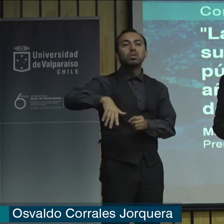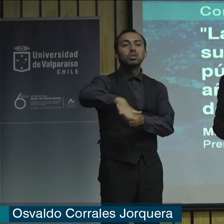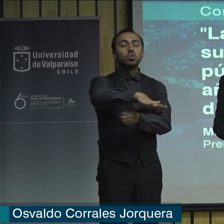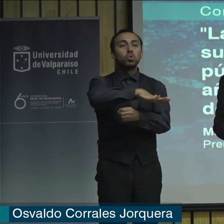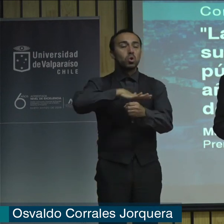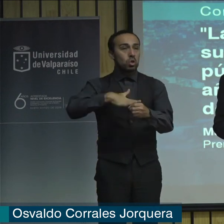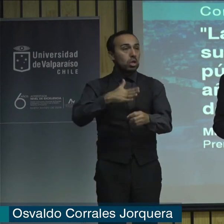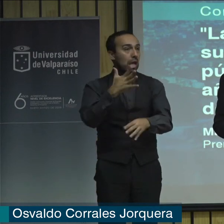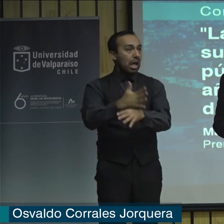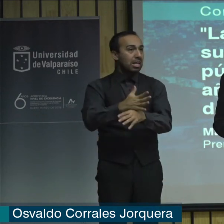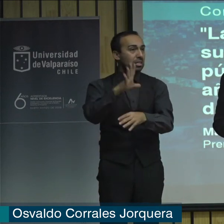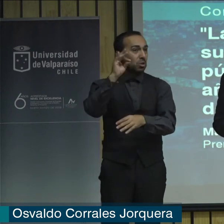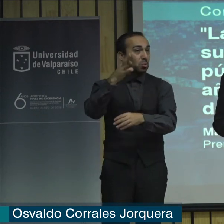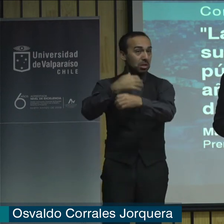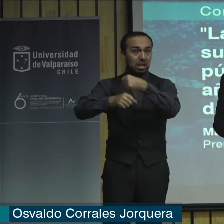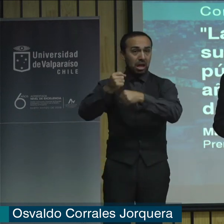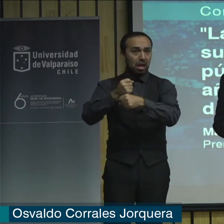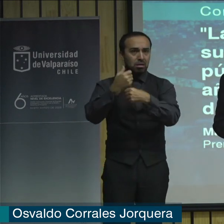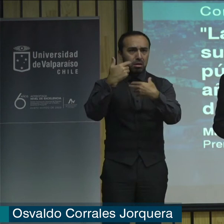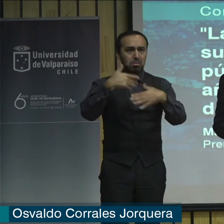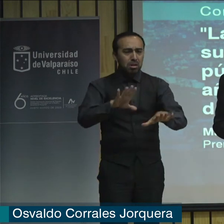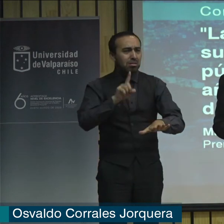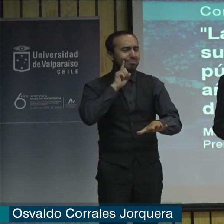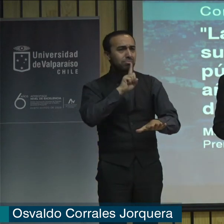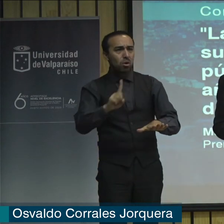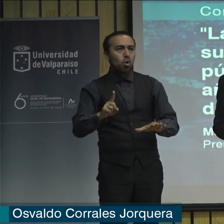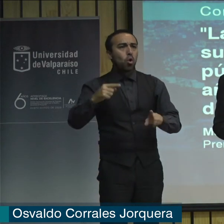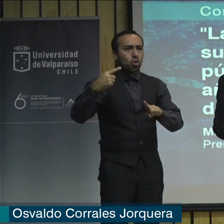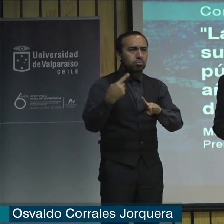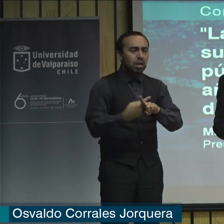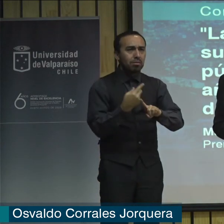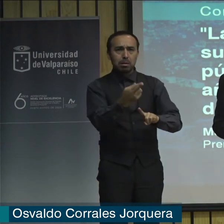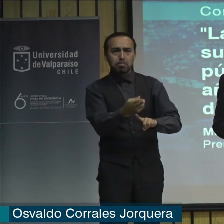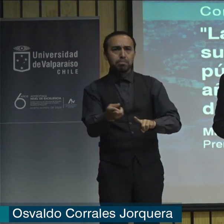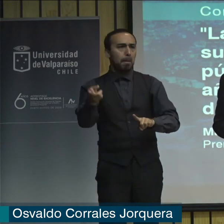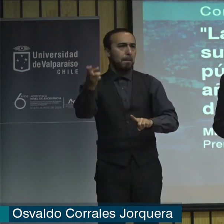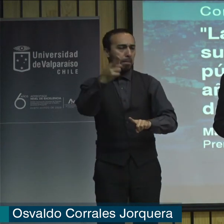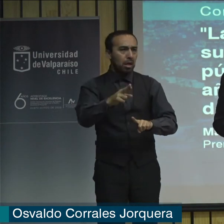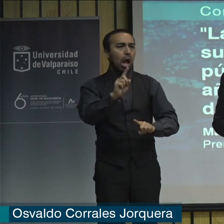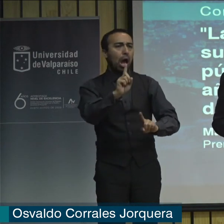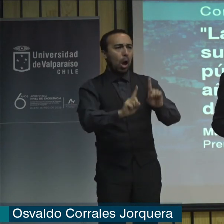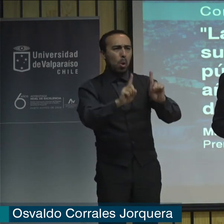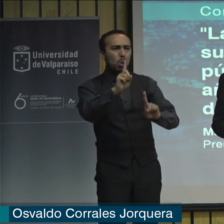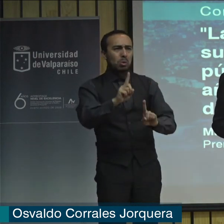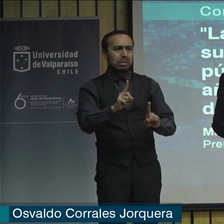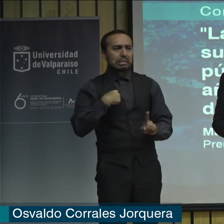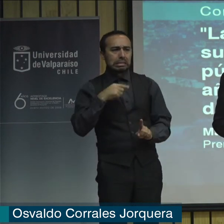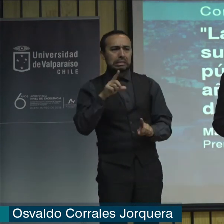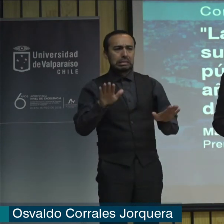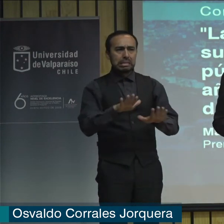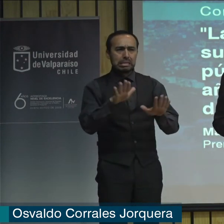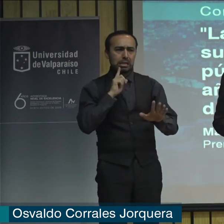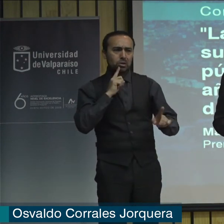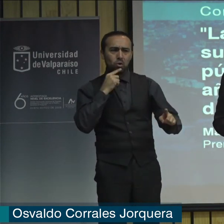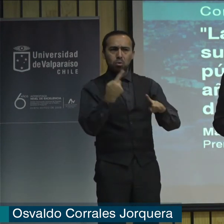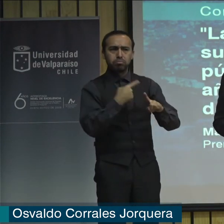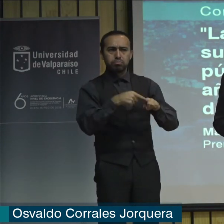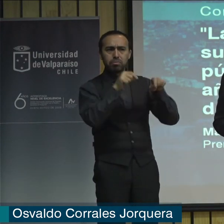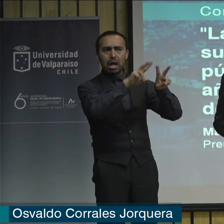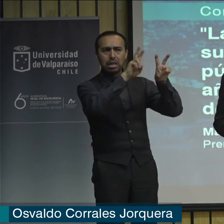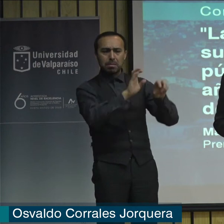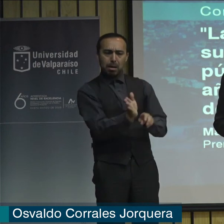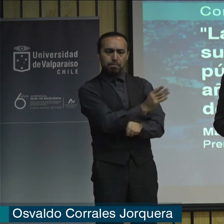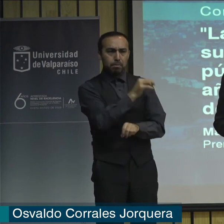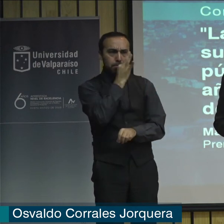estos 50 años Para no caer en el simplismo con el que algunos buscan evitar este debate lo que En rigor muchas veces